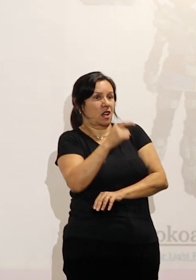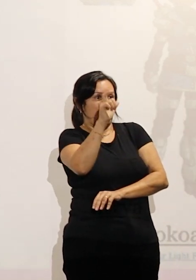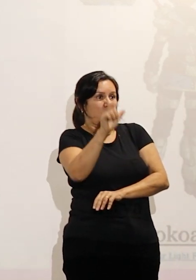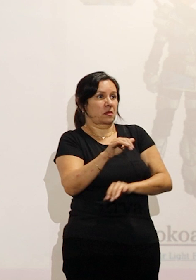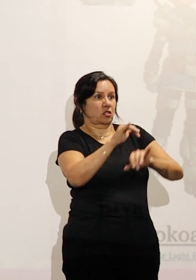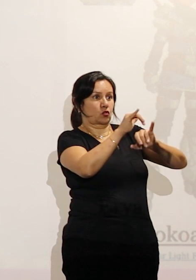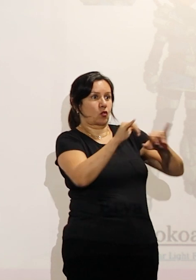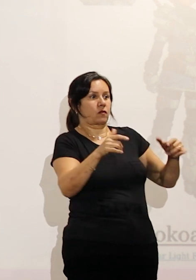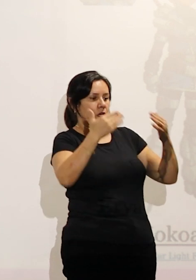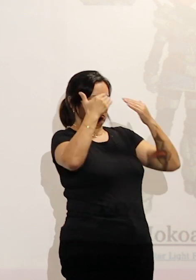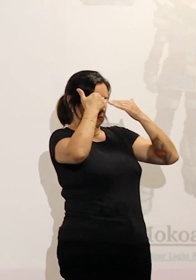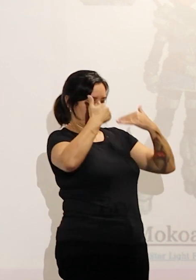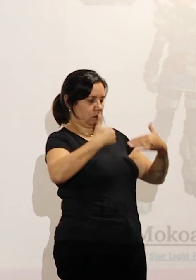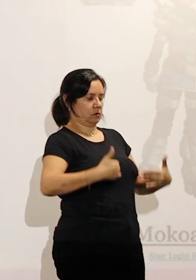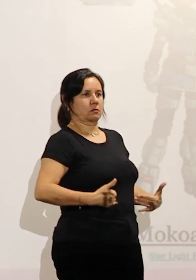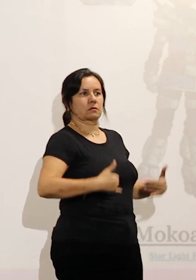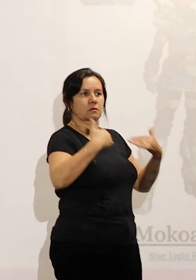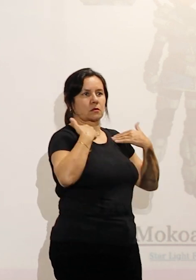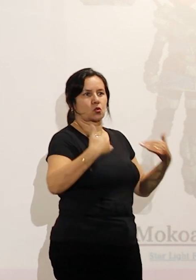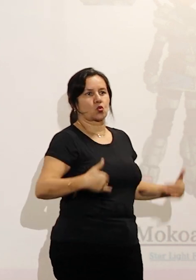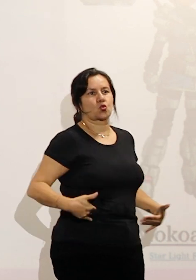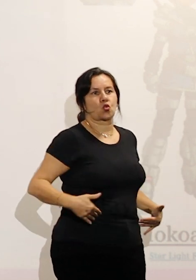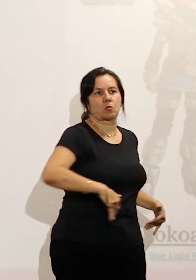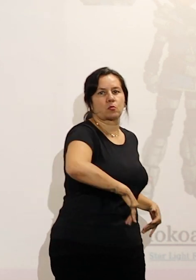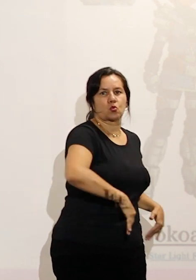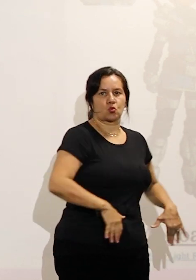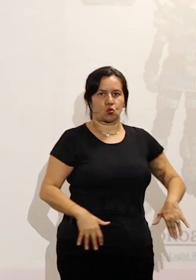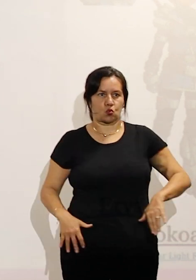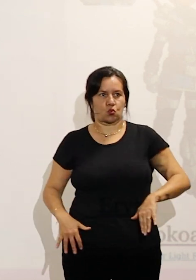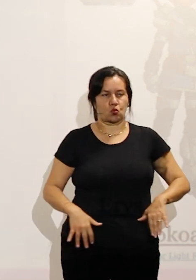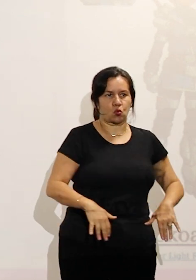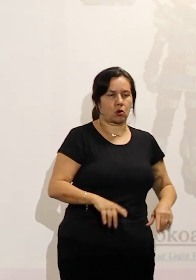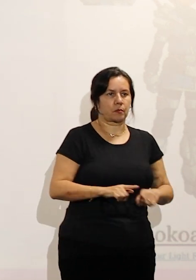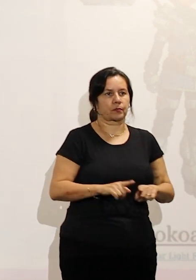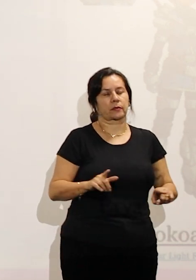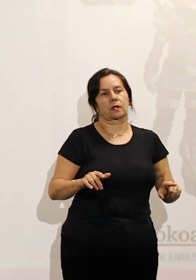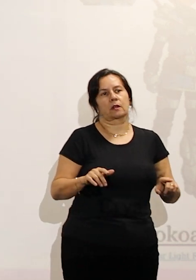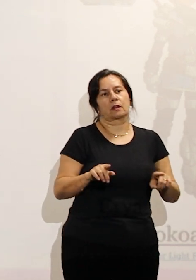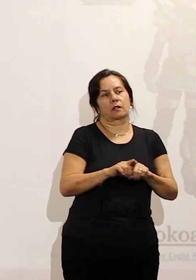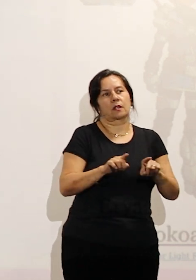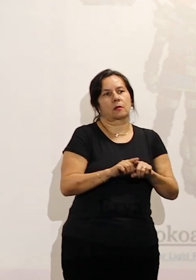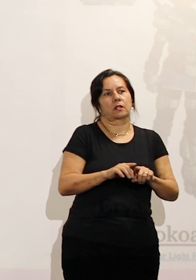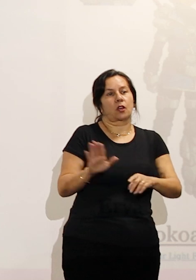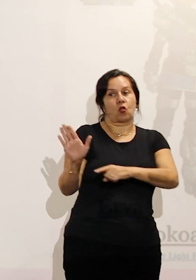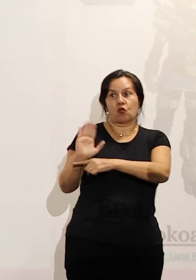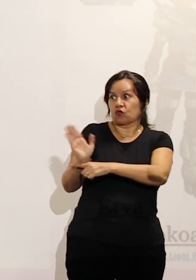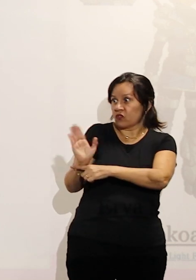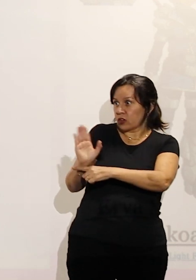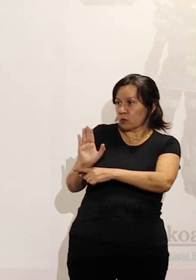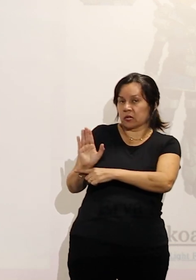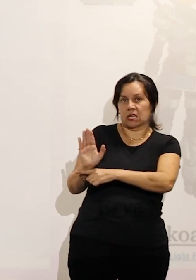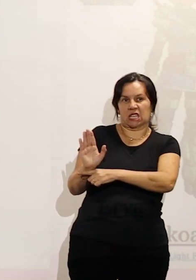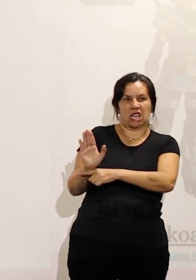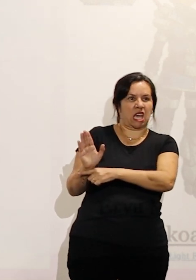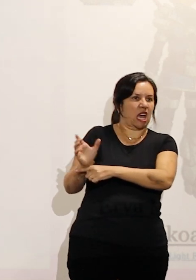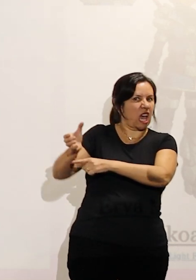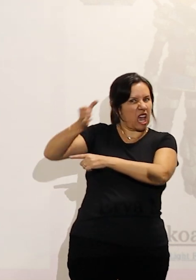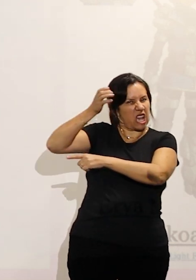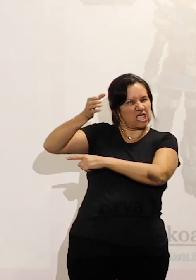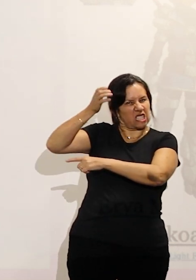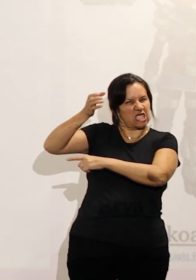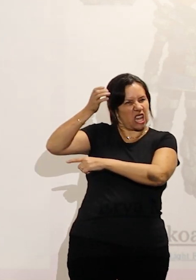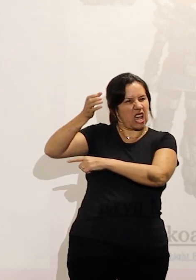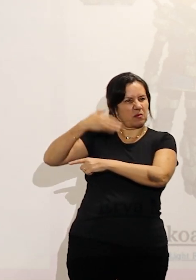própria aparência delas. Né? Inclusive, tem naquele filme O Diabo Veste Prada, que a mulher fala, não, mas eu não entendo nada